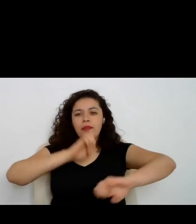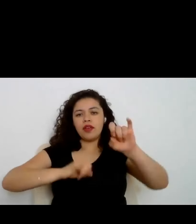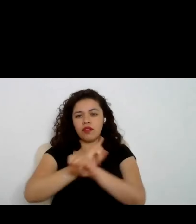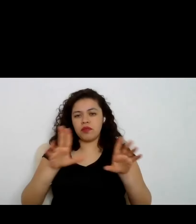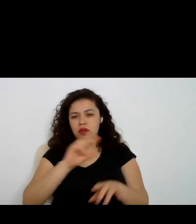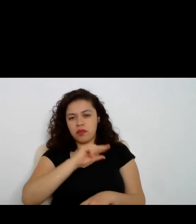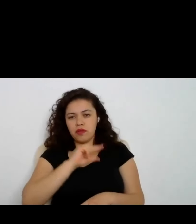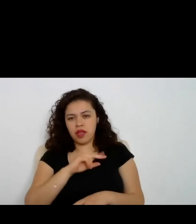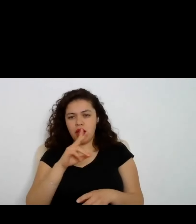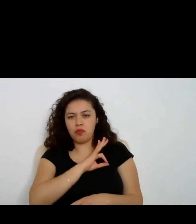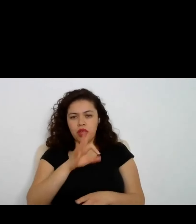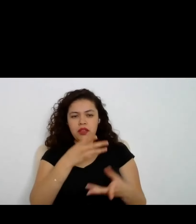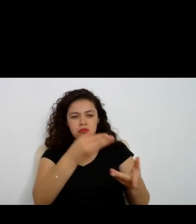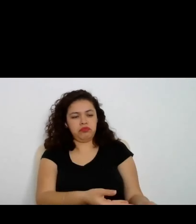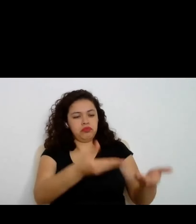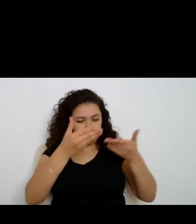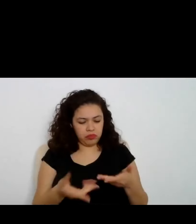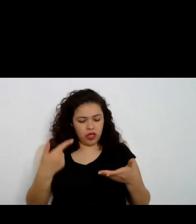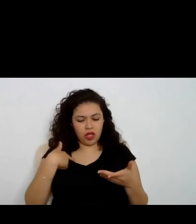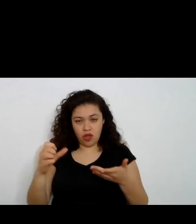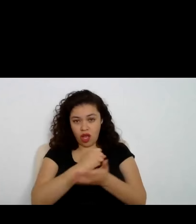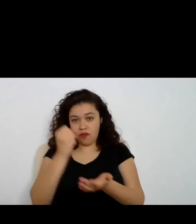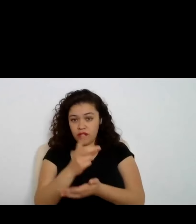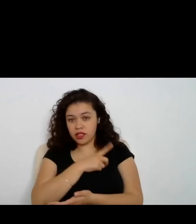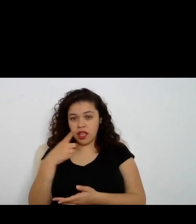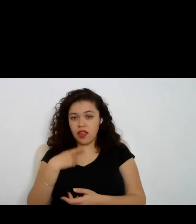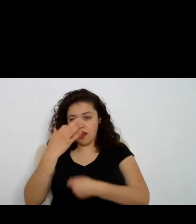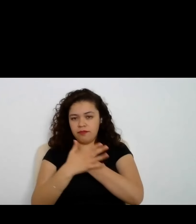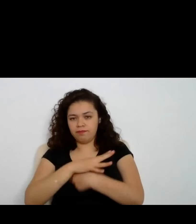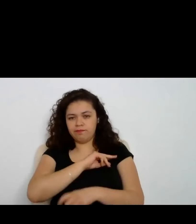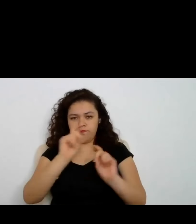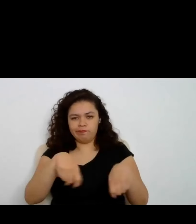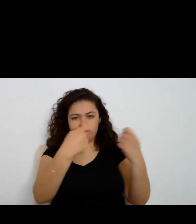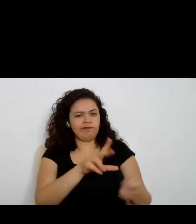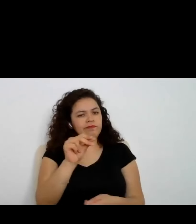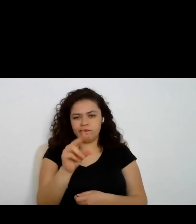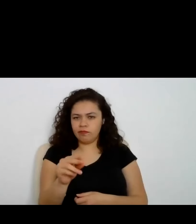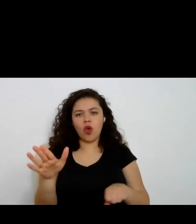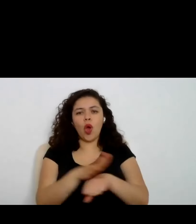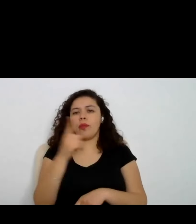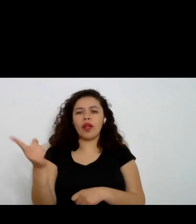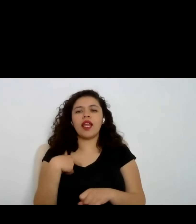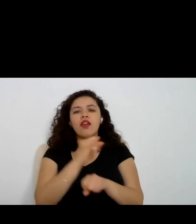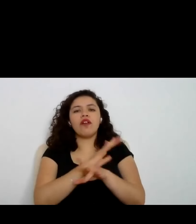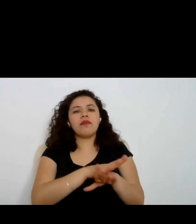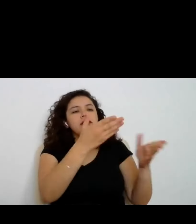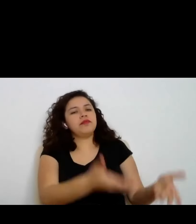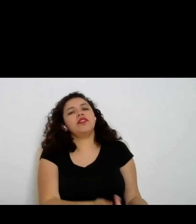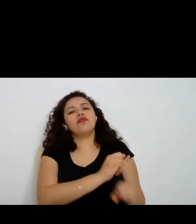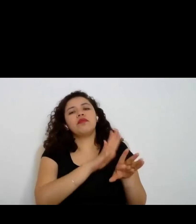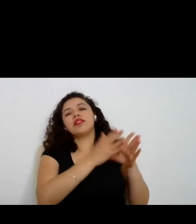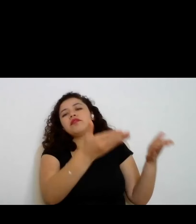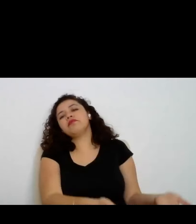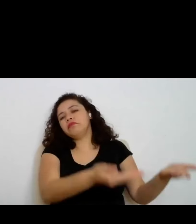sus ejecutivos y yo como despacho no estoy obligado a darles un aviso de privacidad porque me está entregando datos corporativos